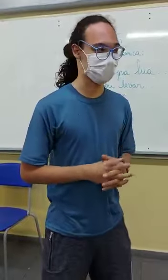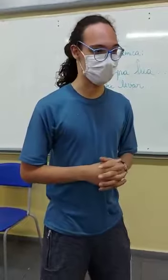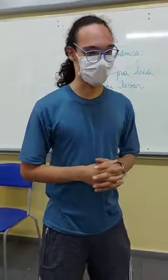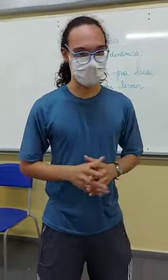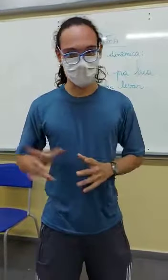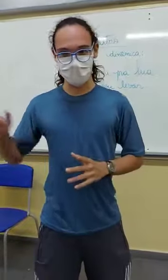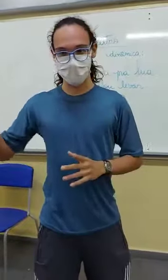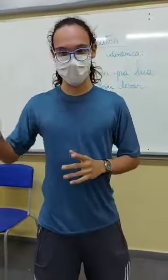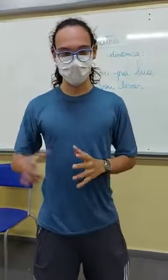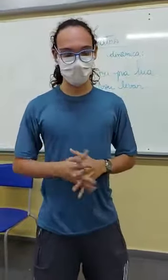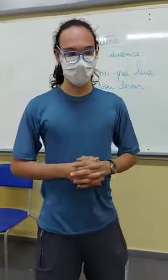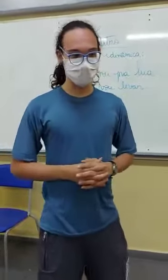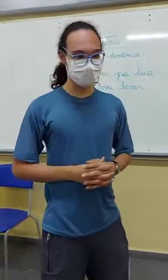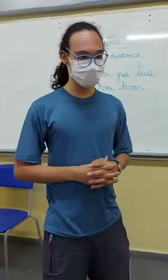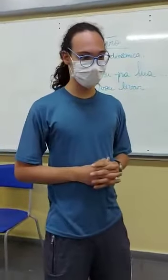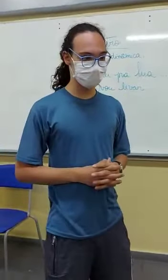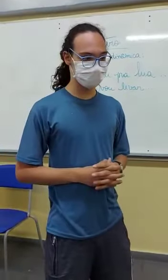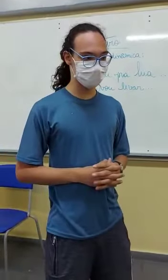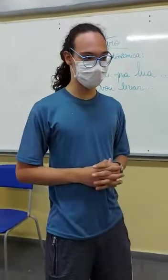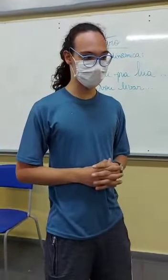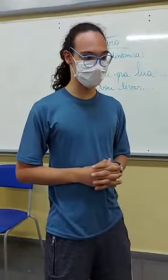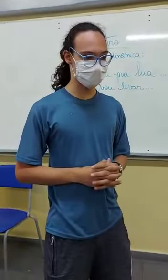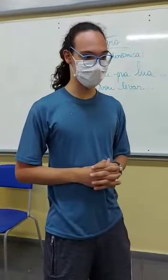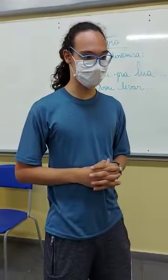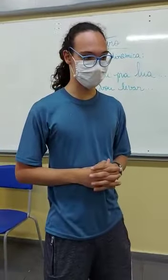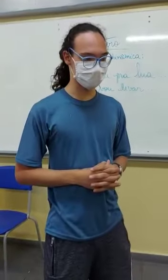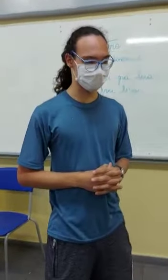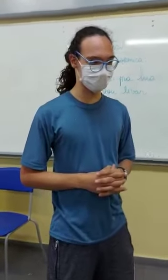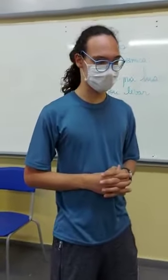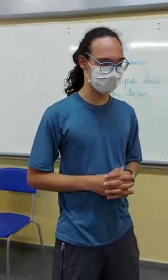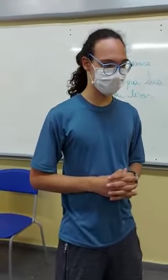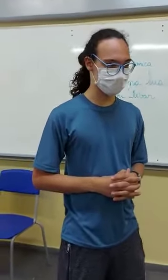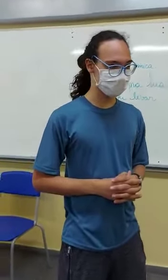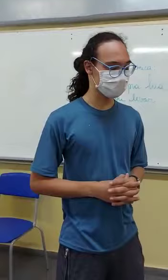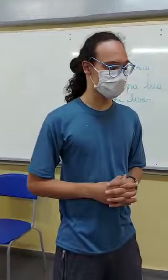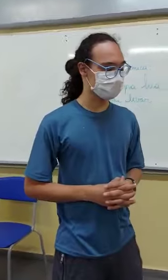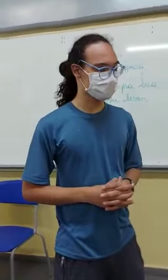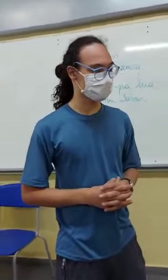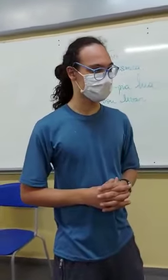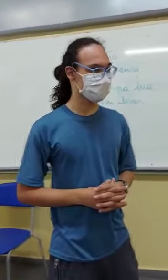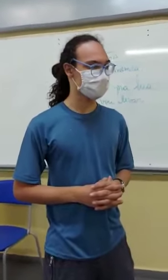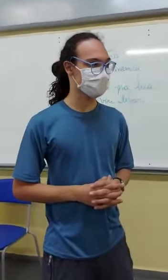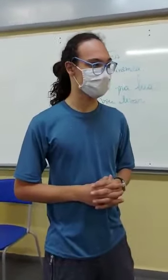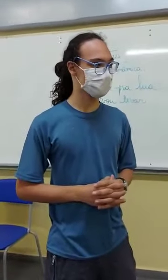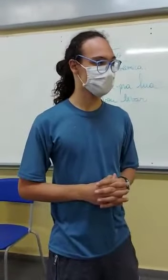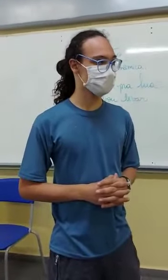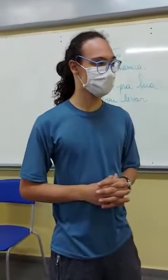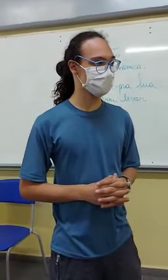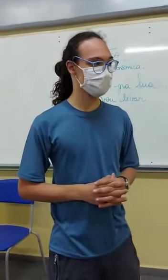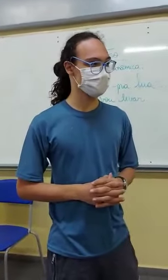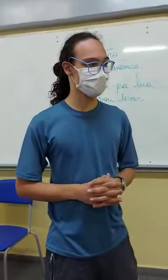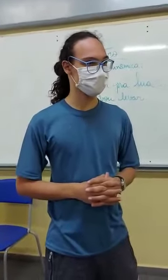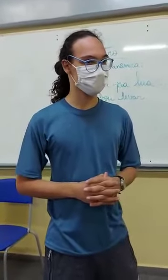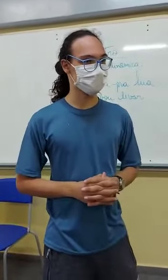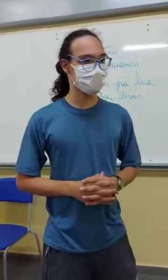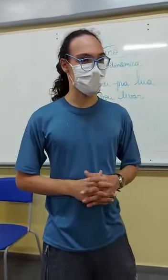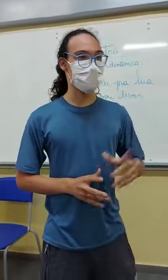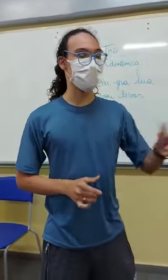Minha janela, meu